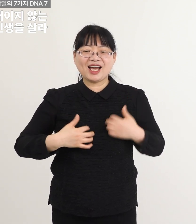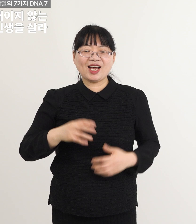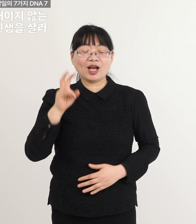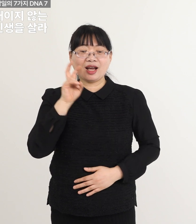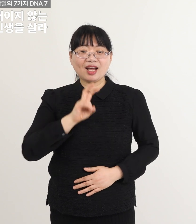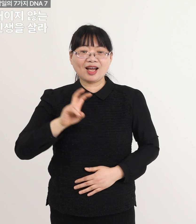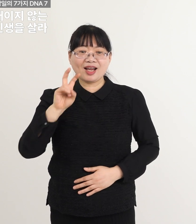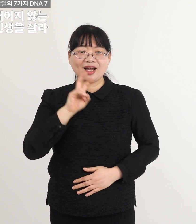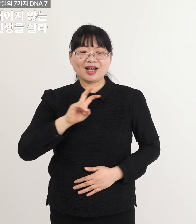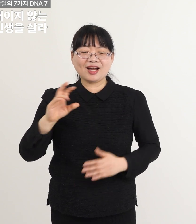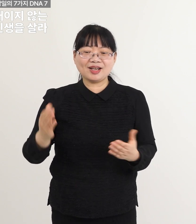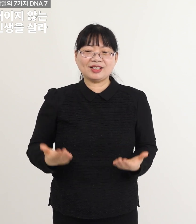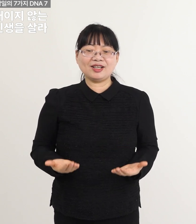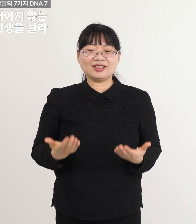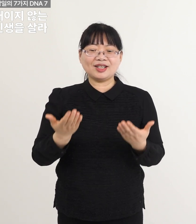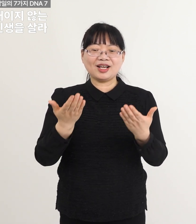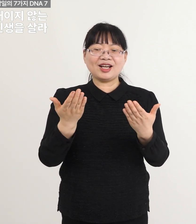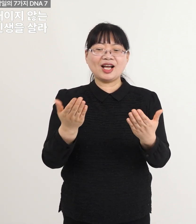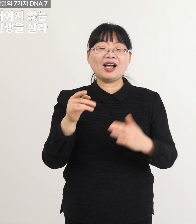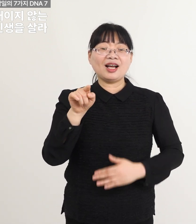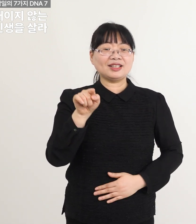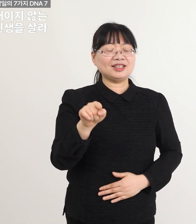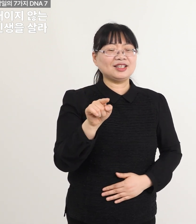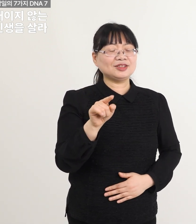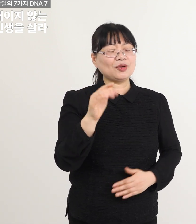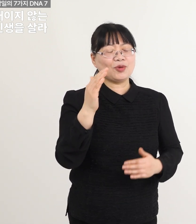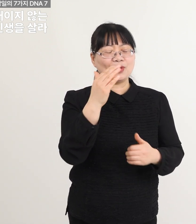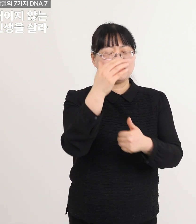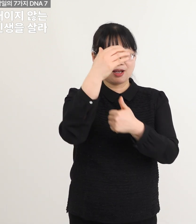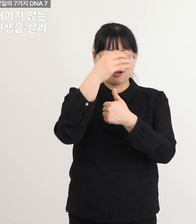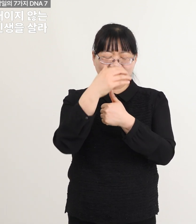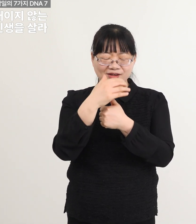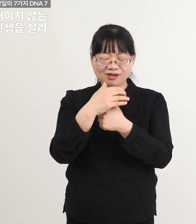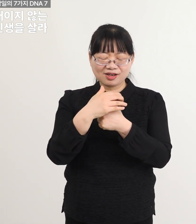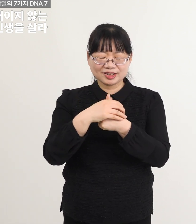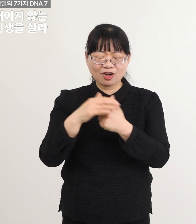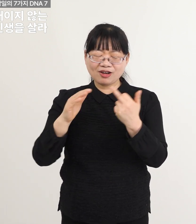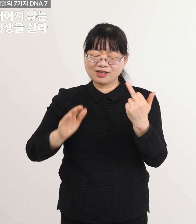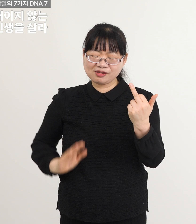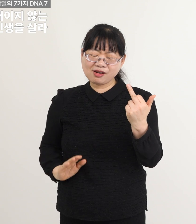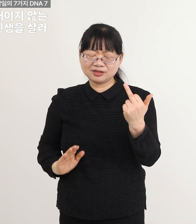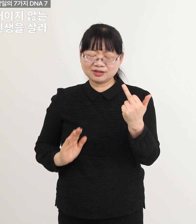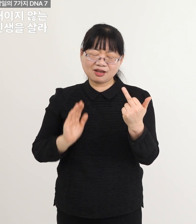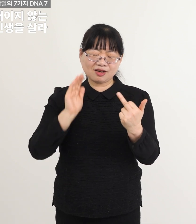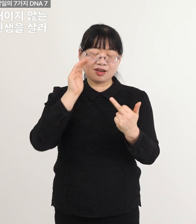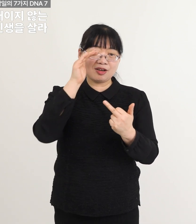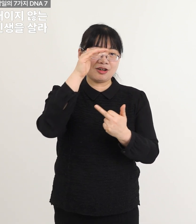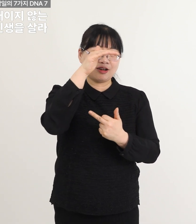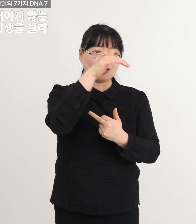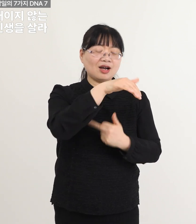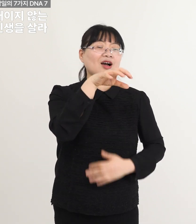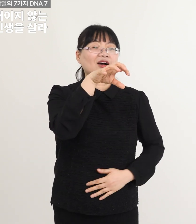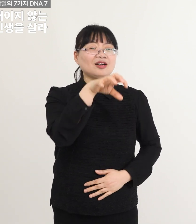찬양합니다. 이 소명의 언덕 거룩한 땅에서